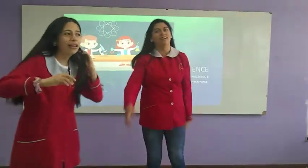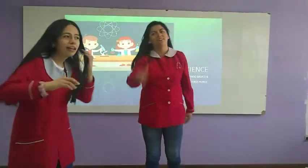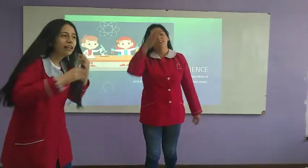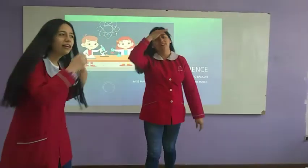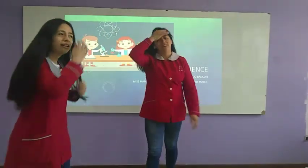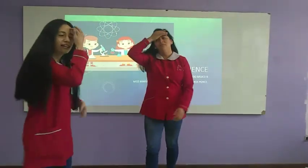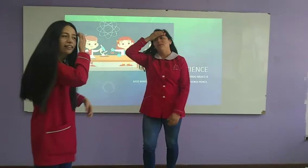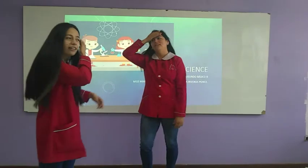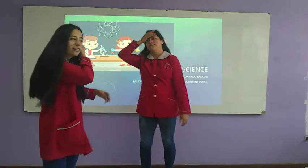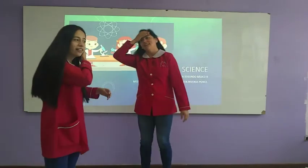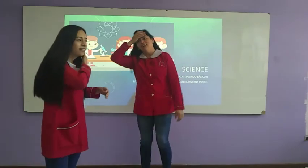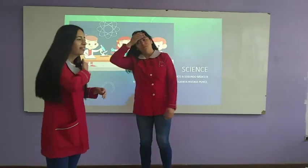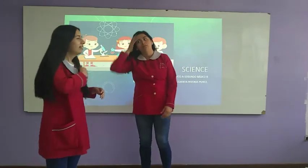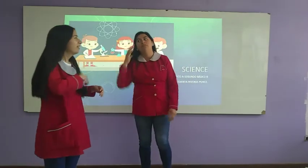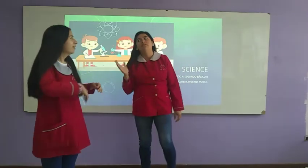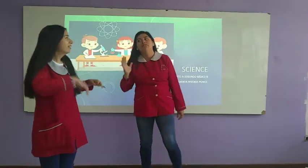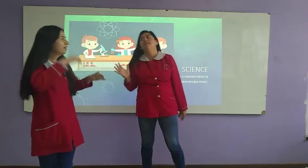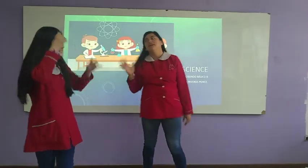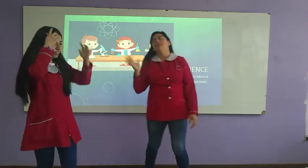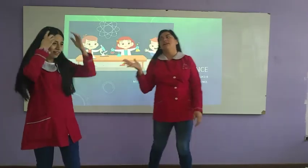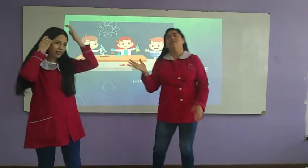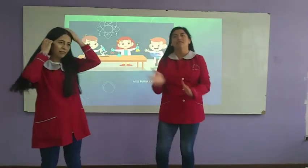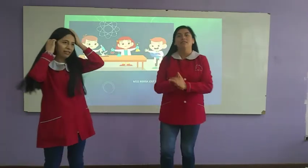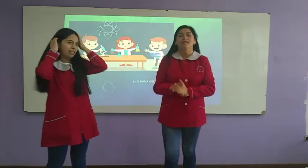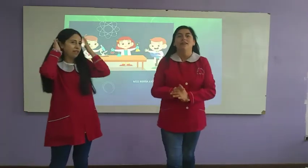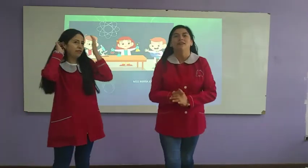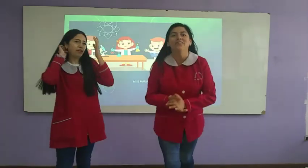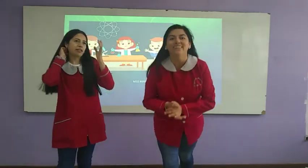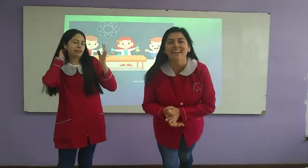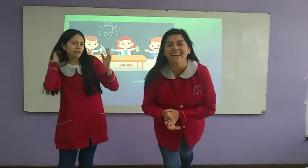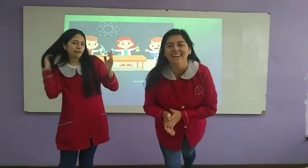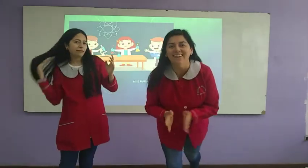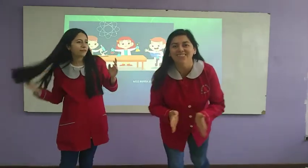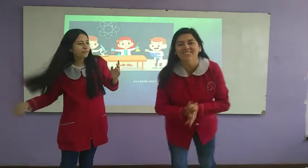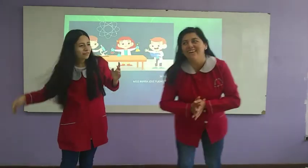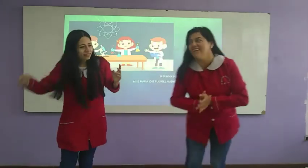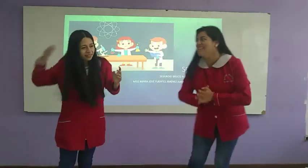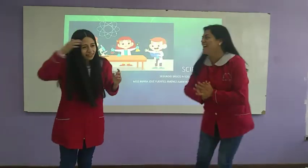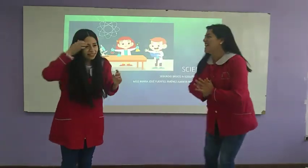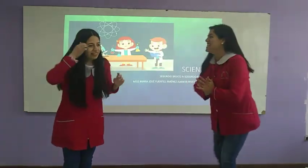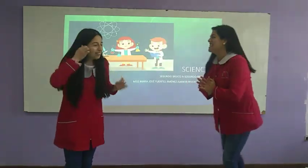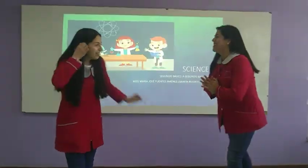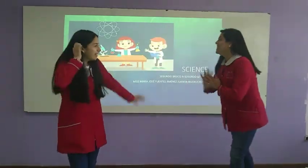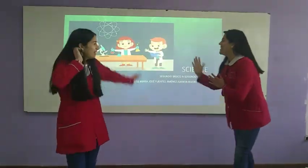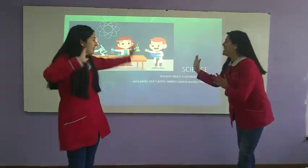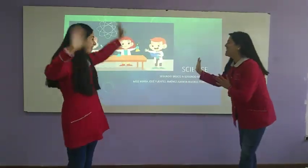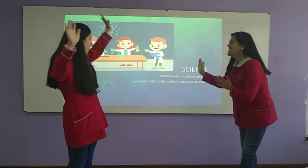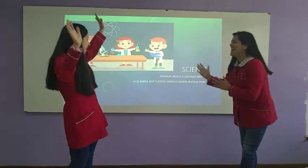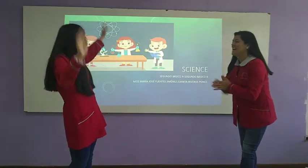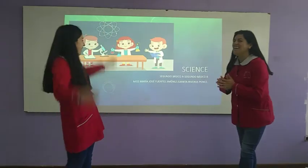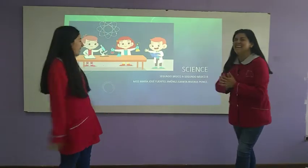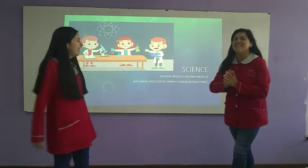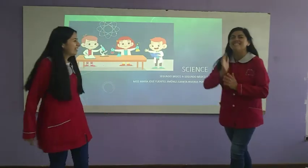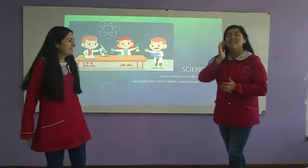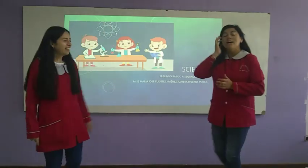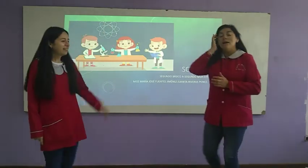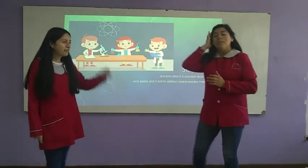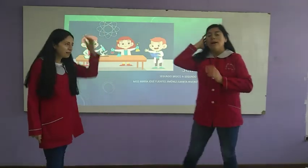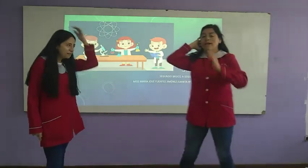¡Oh, mis! Muy fuerte el viento. ¿Cómo están, niños? Bienvenidos a la clase de hoy de Sanas. Bueno,